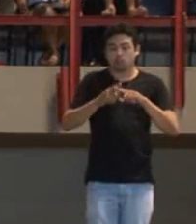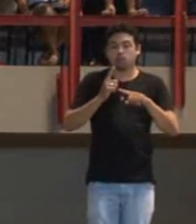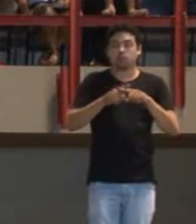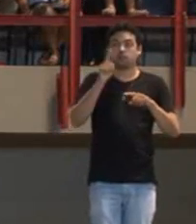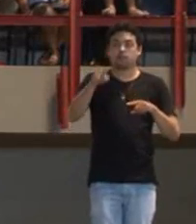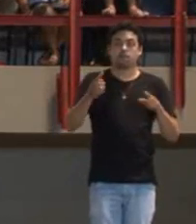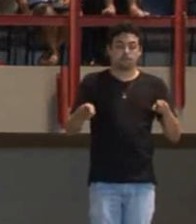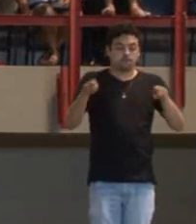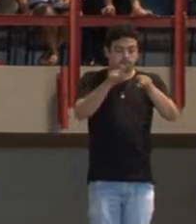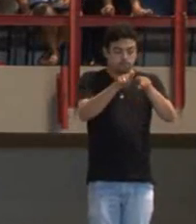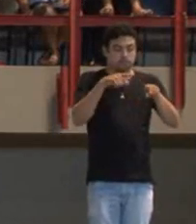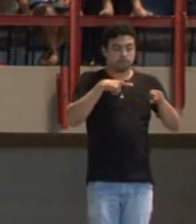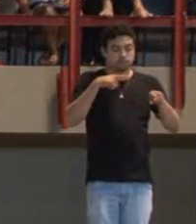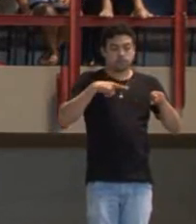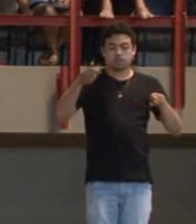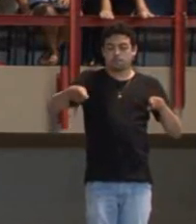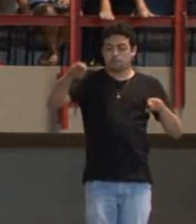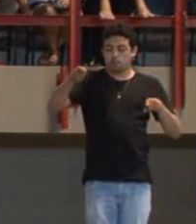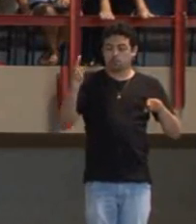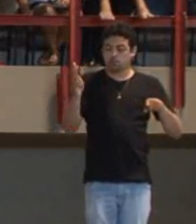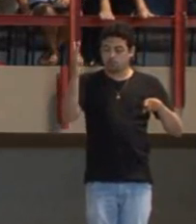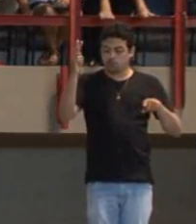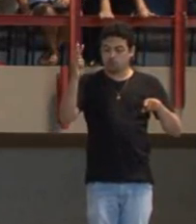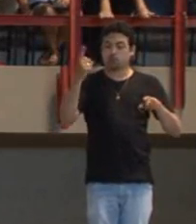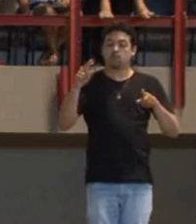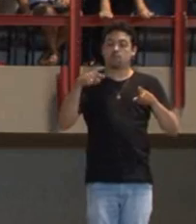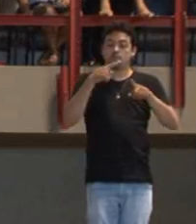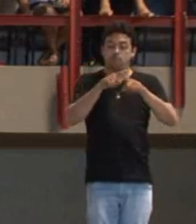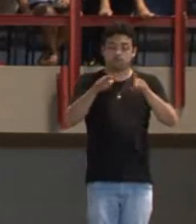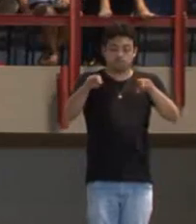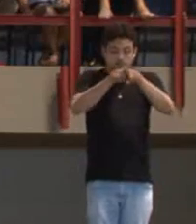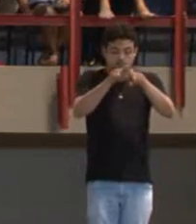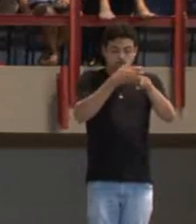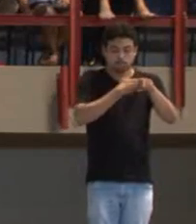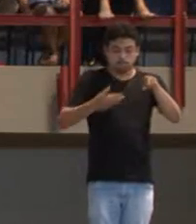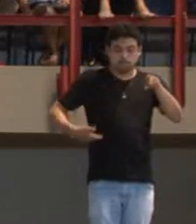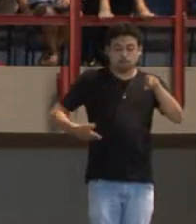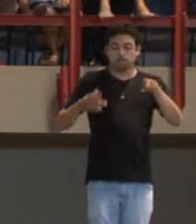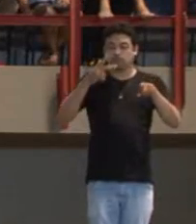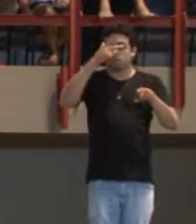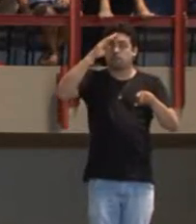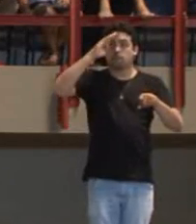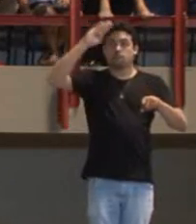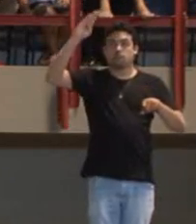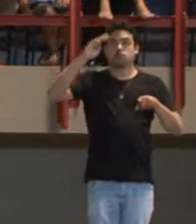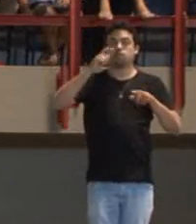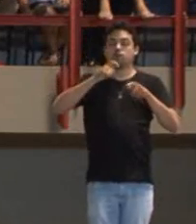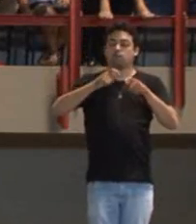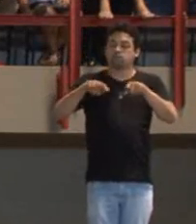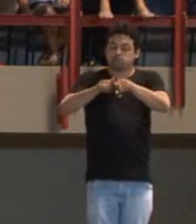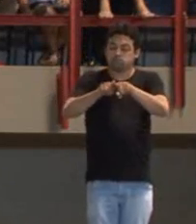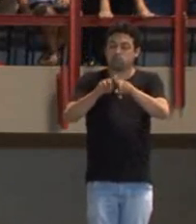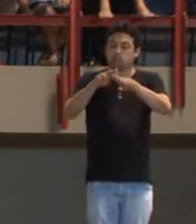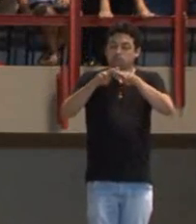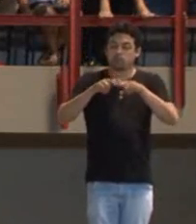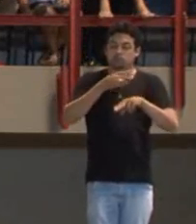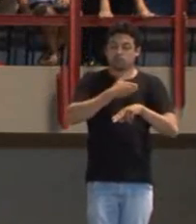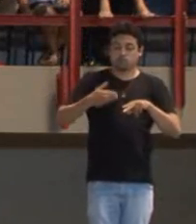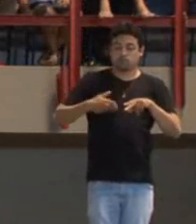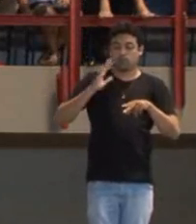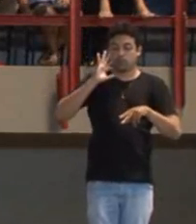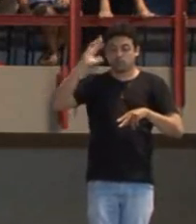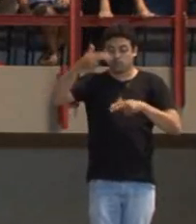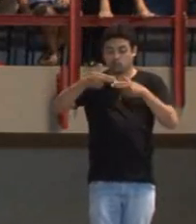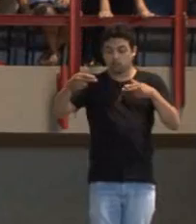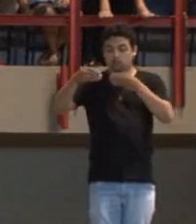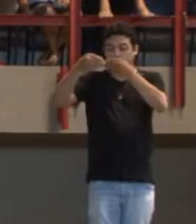misto, né? Ela tem ações na Bolsa, mas o principal acionista da Petrobras é o governo. Então, o governo está tomando uma medida que está prejudicando a